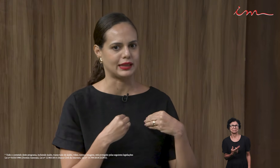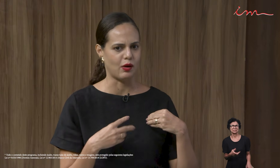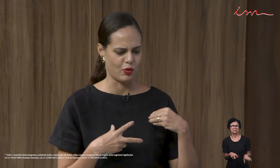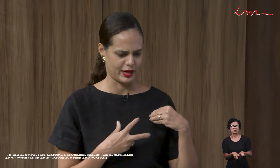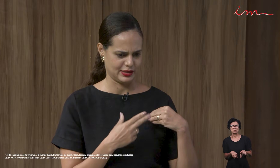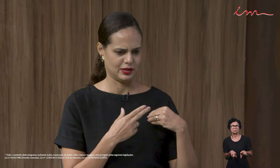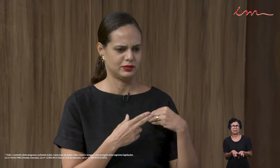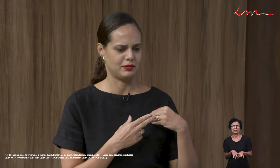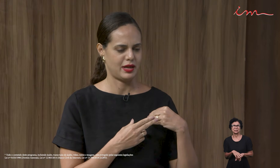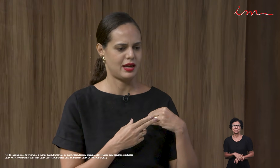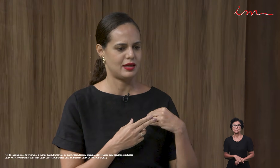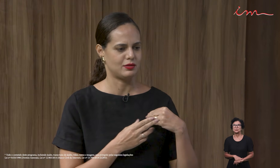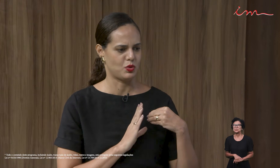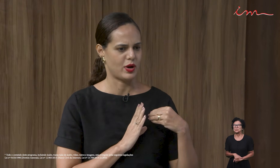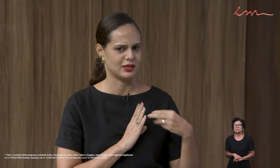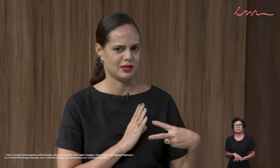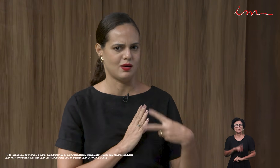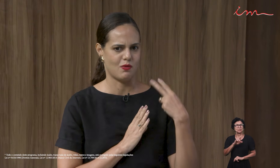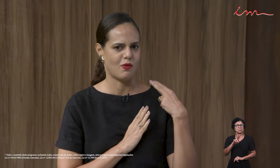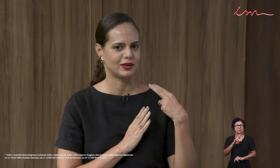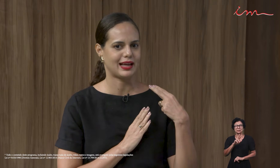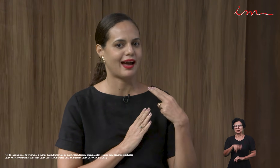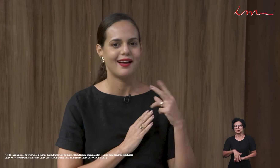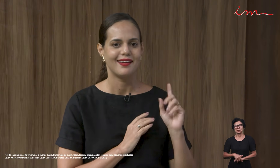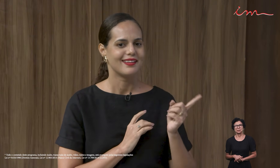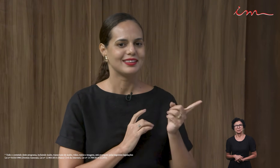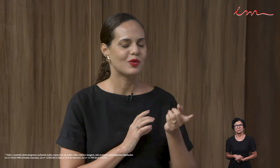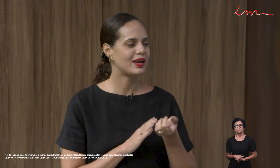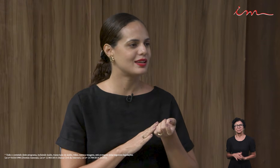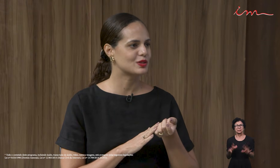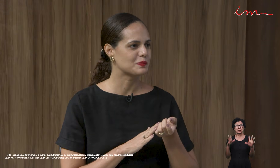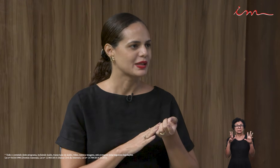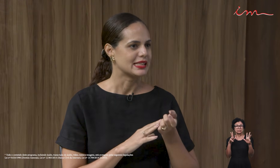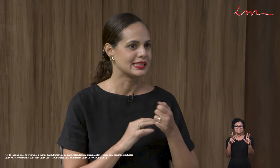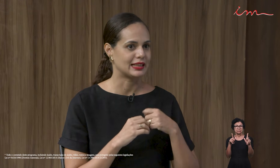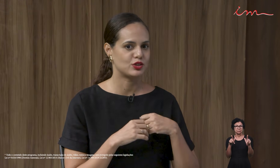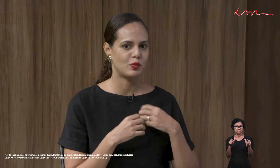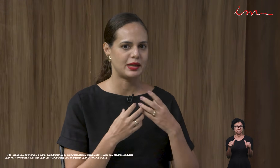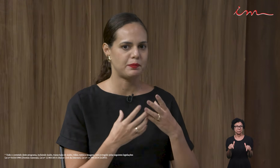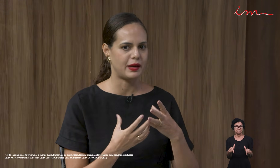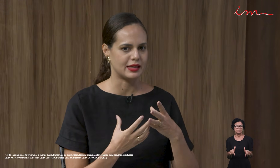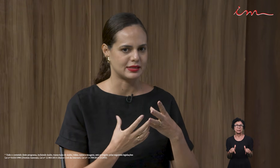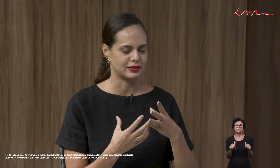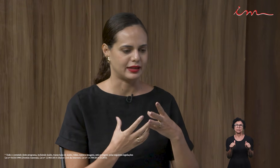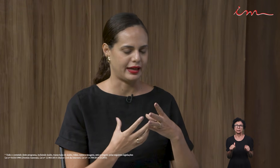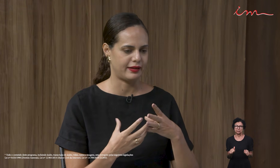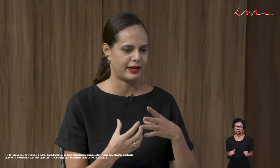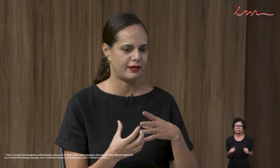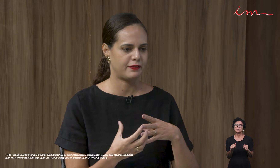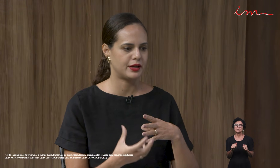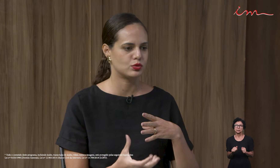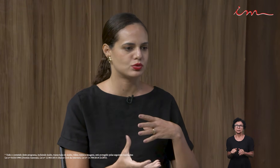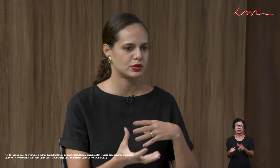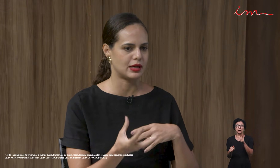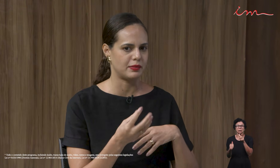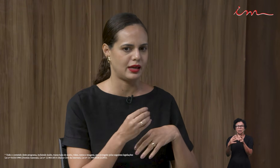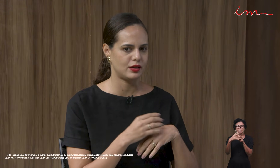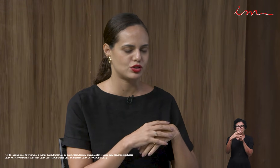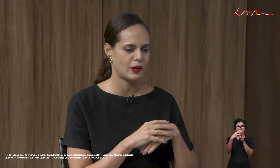vamos cortar o coração também, cortar. Não é isso. Se trata de uma limpeza. Era